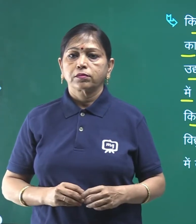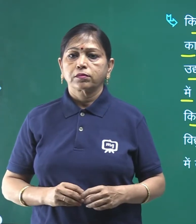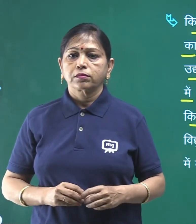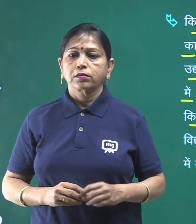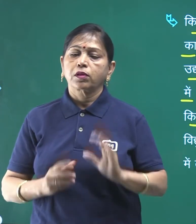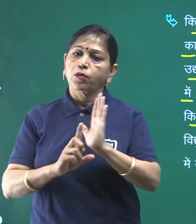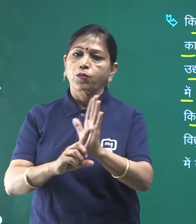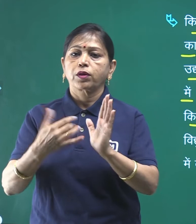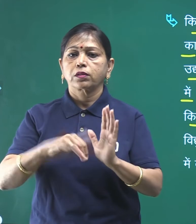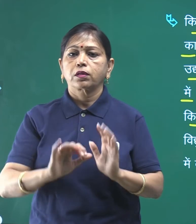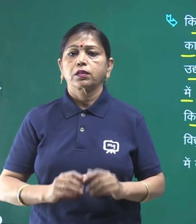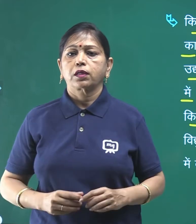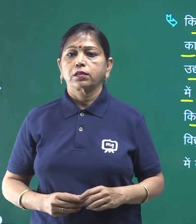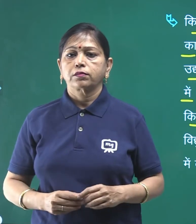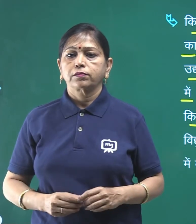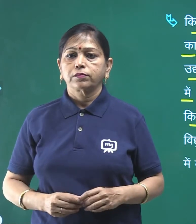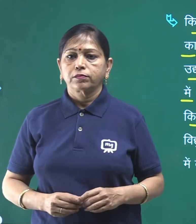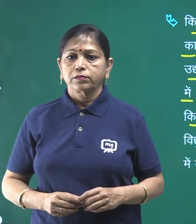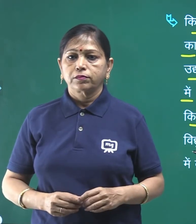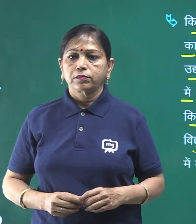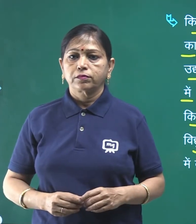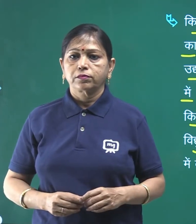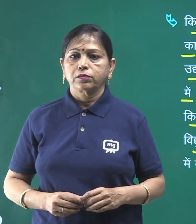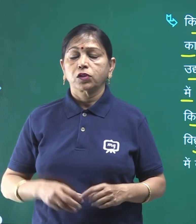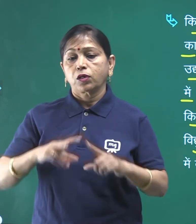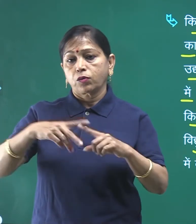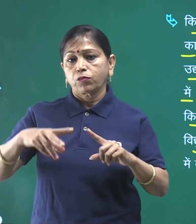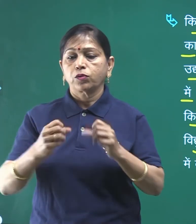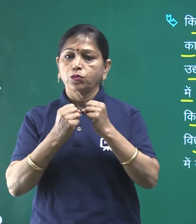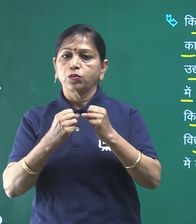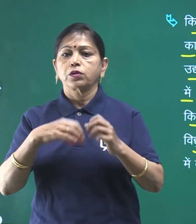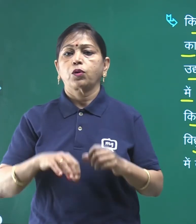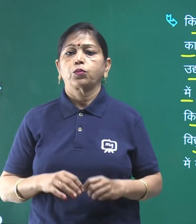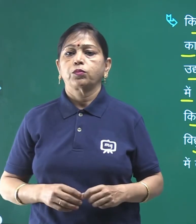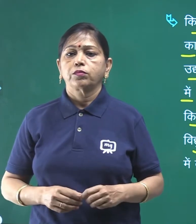व्यक्त करते हैं। विद्युत ऊर्जा को